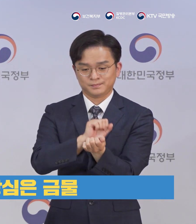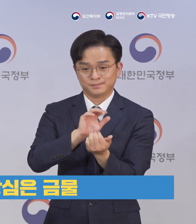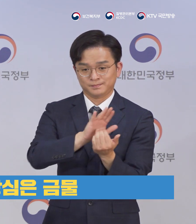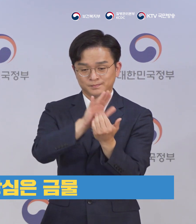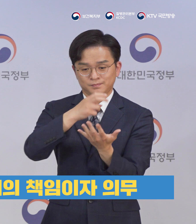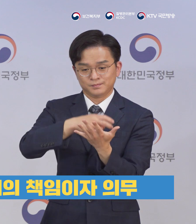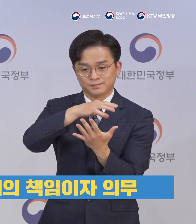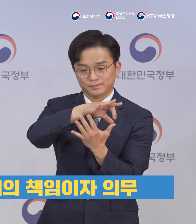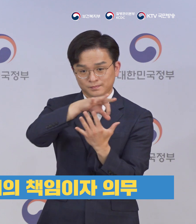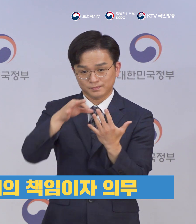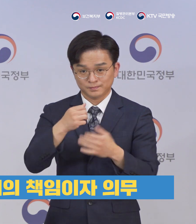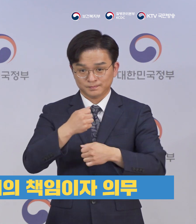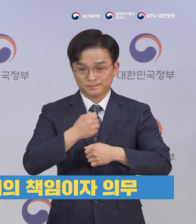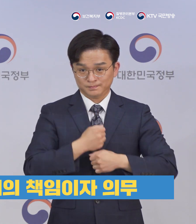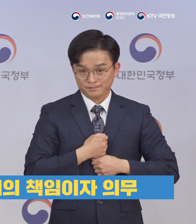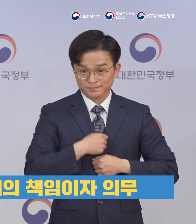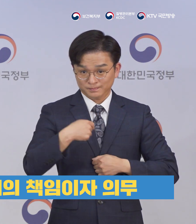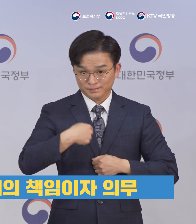각오를 다져주십시오.